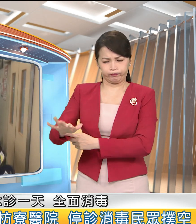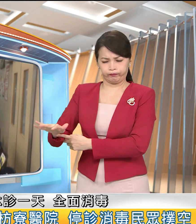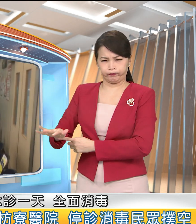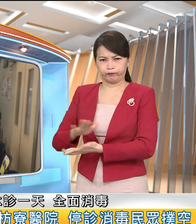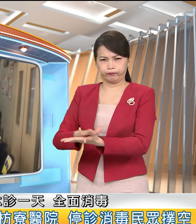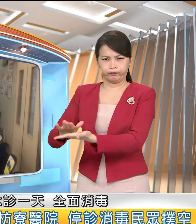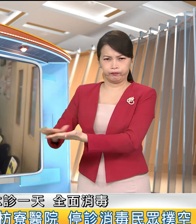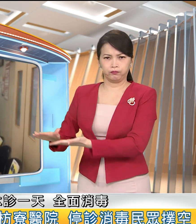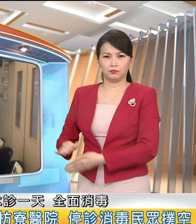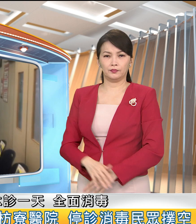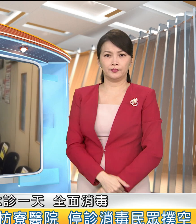1天，全面消毒。